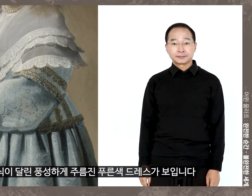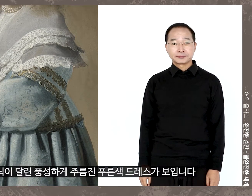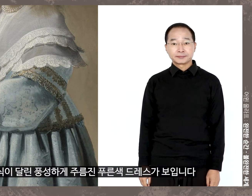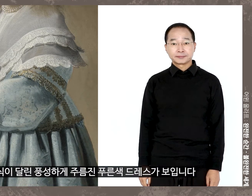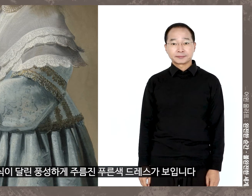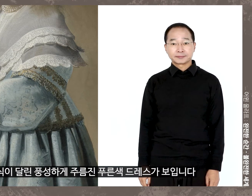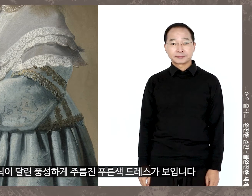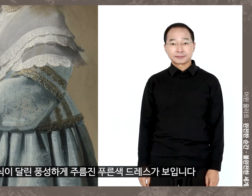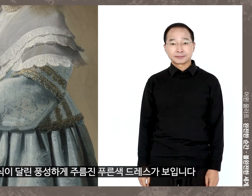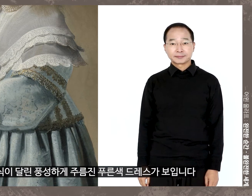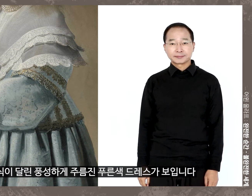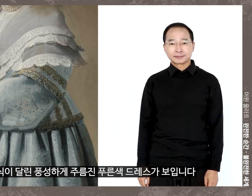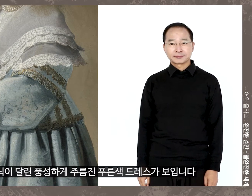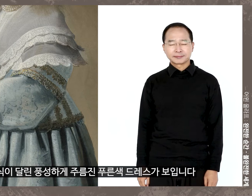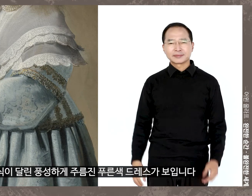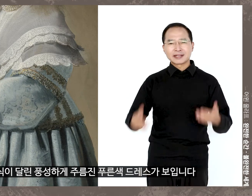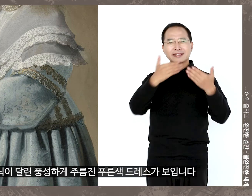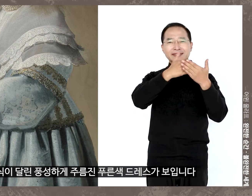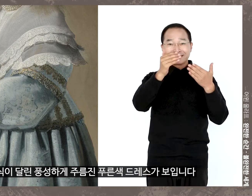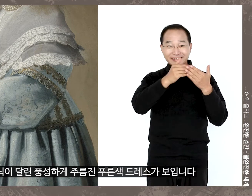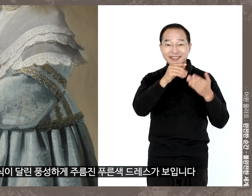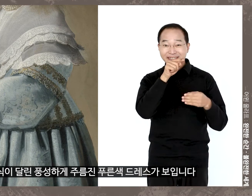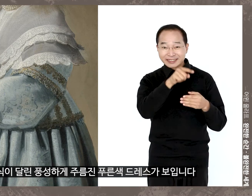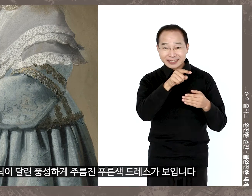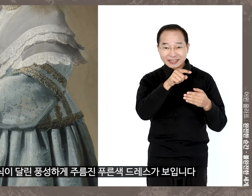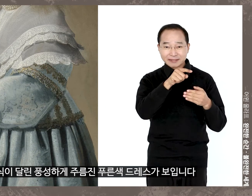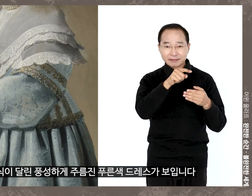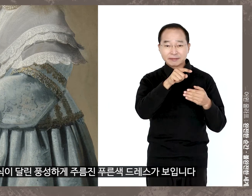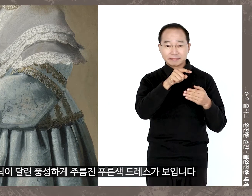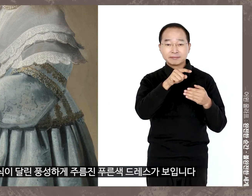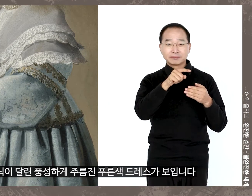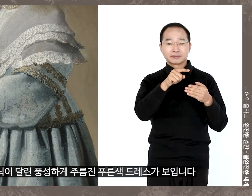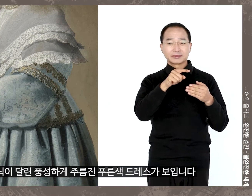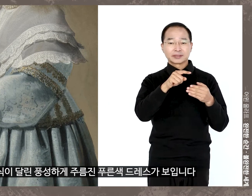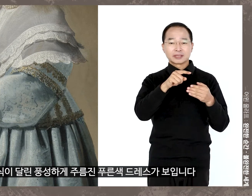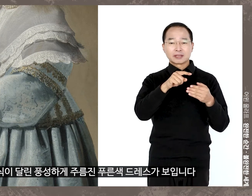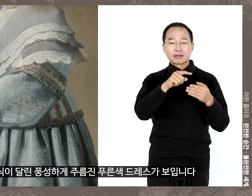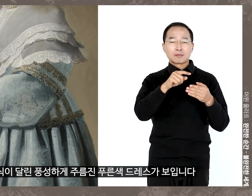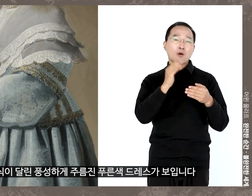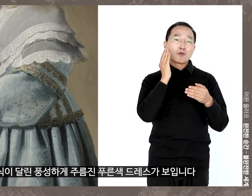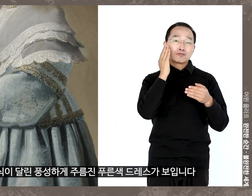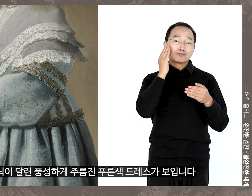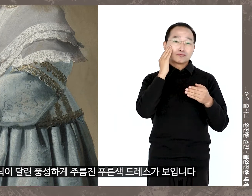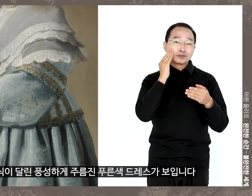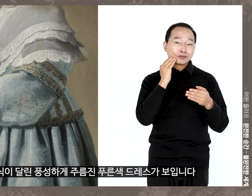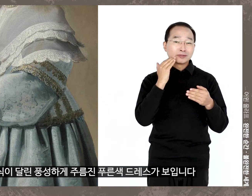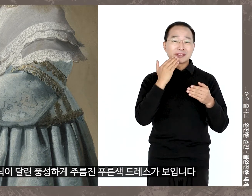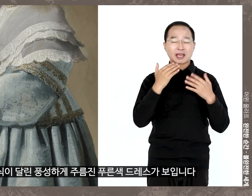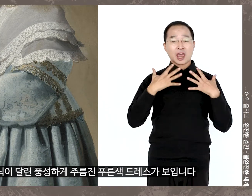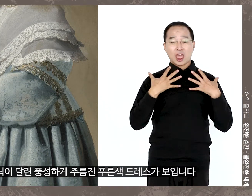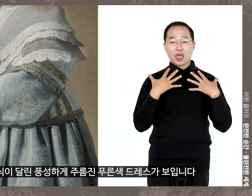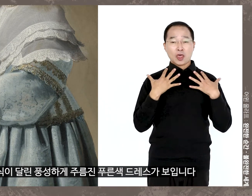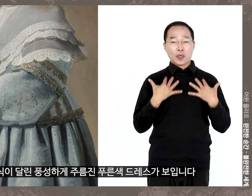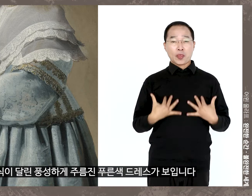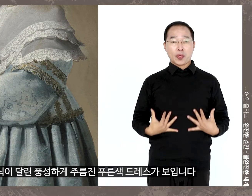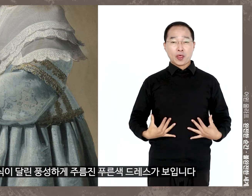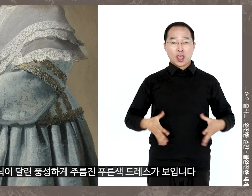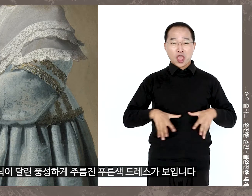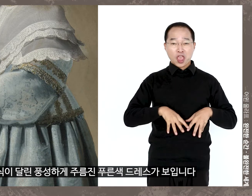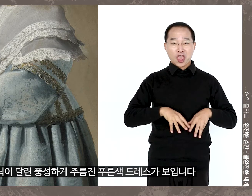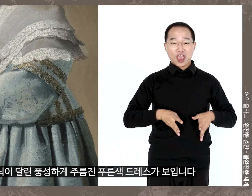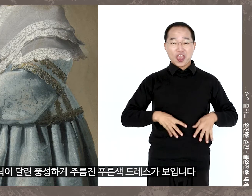멋진 레이스 장식이 달린 풍성하게 주름진 푸른색 드레스가